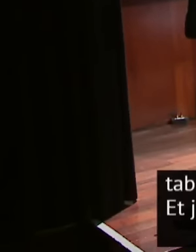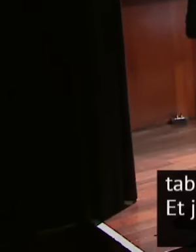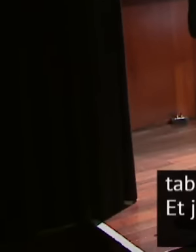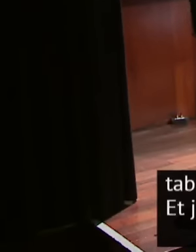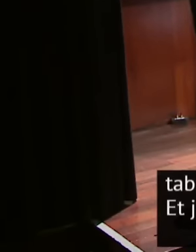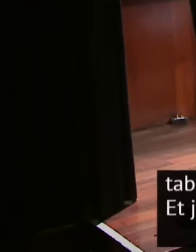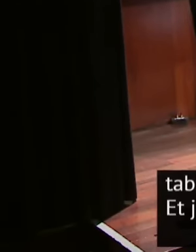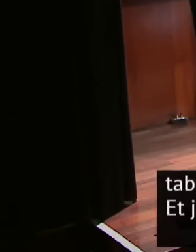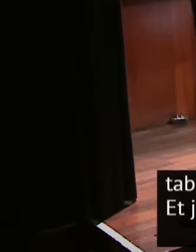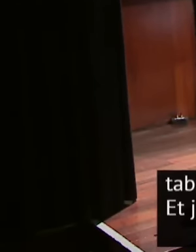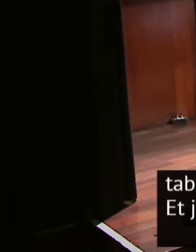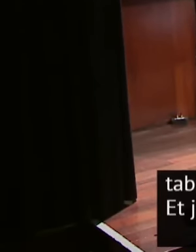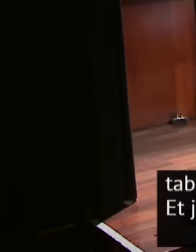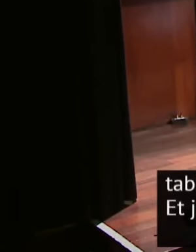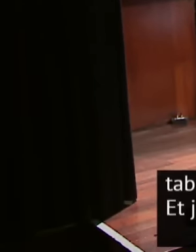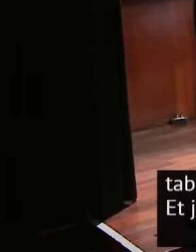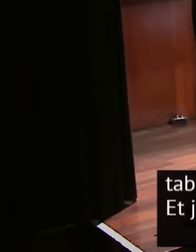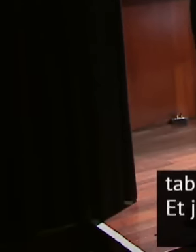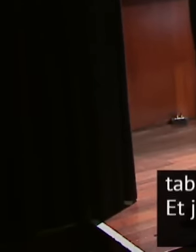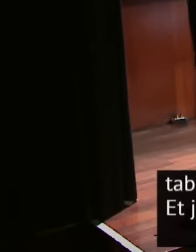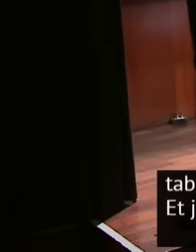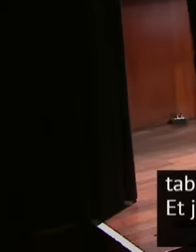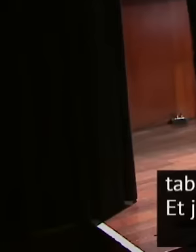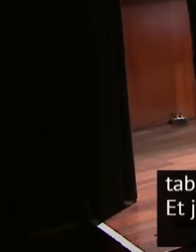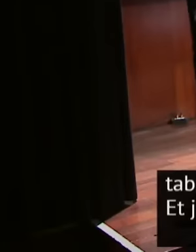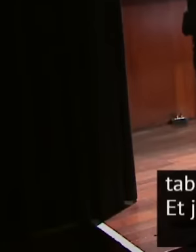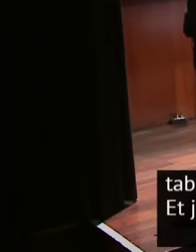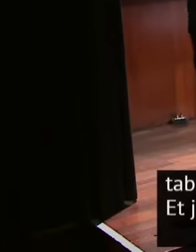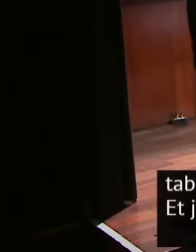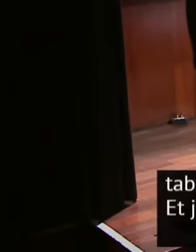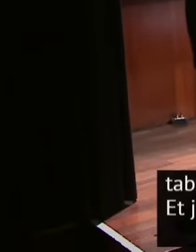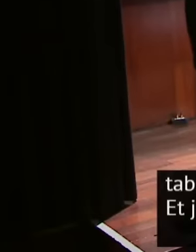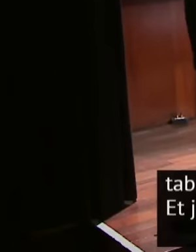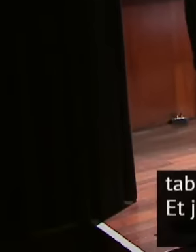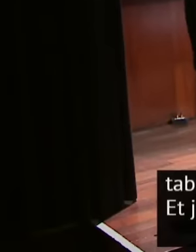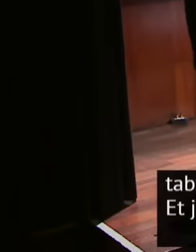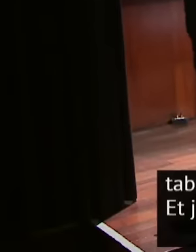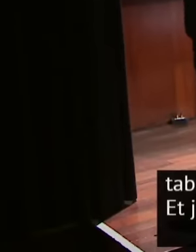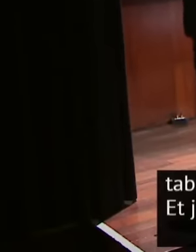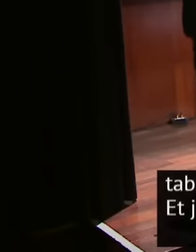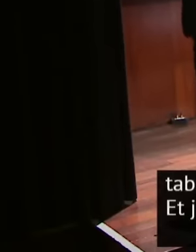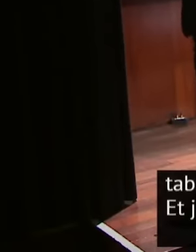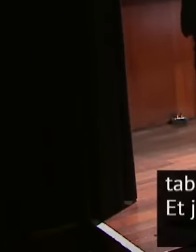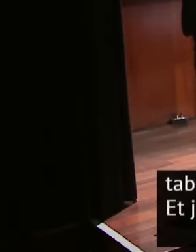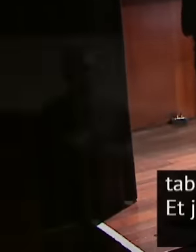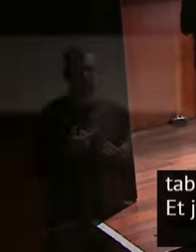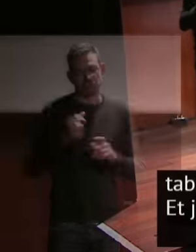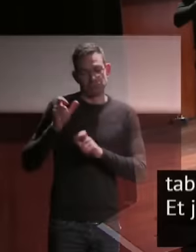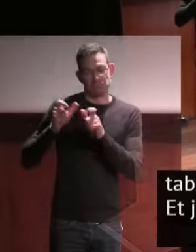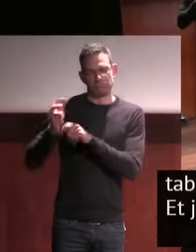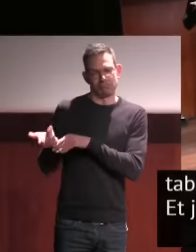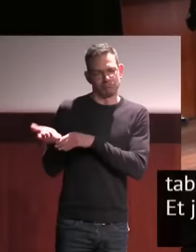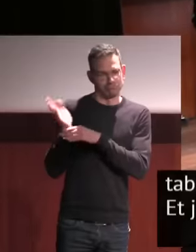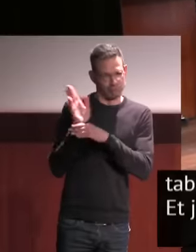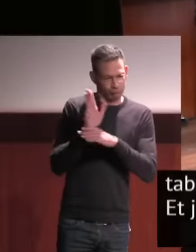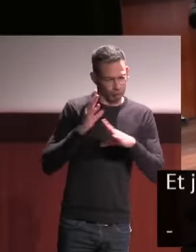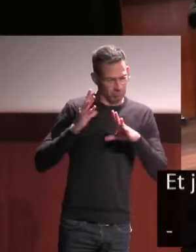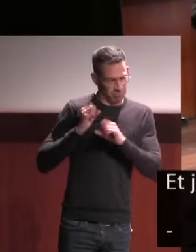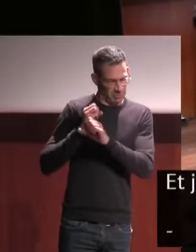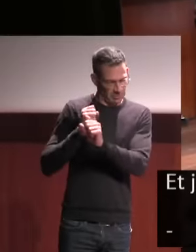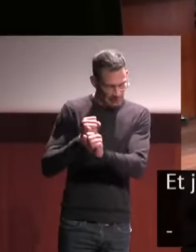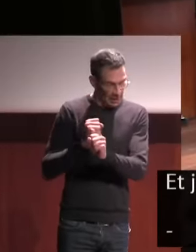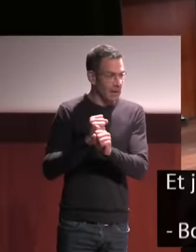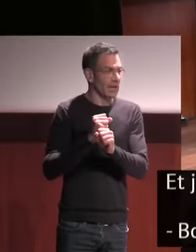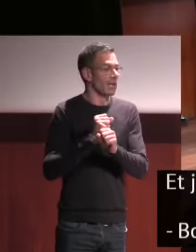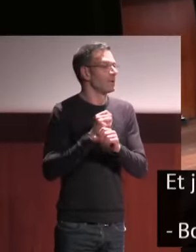Bonjour, bienvenue. Je vais vous présenter brièvement et